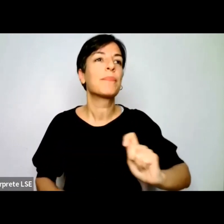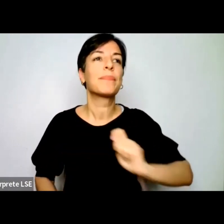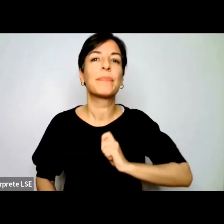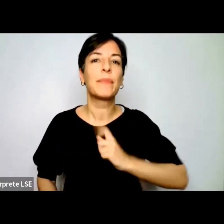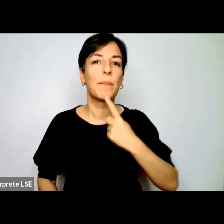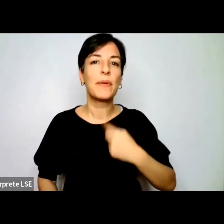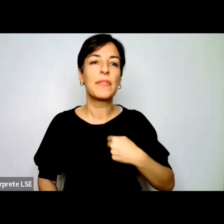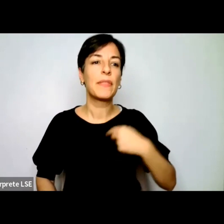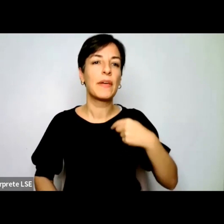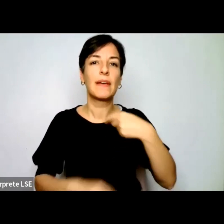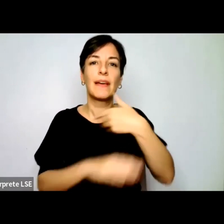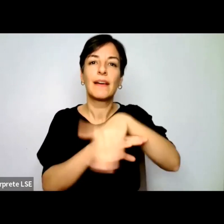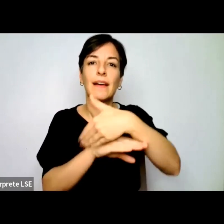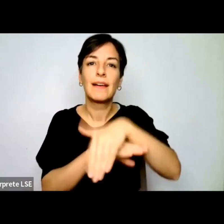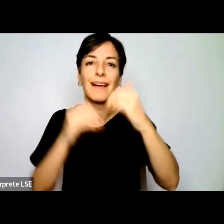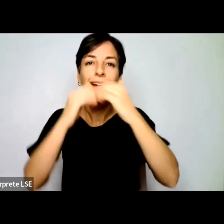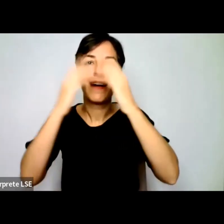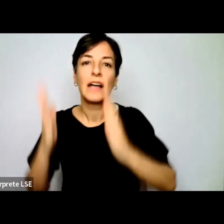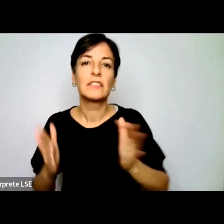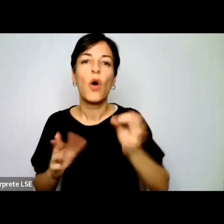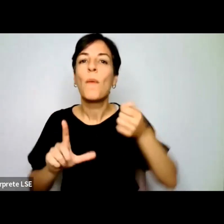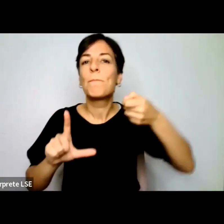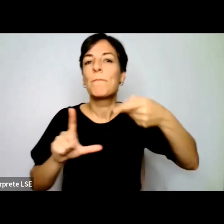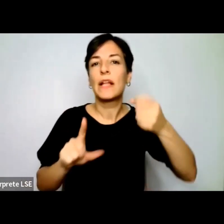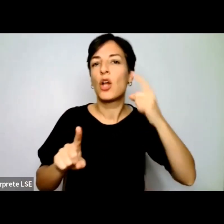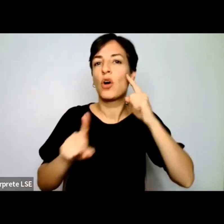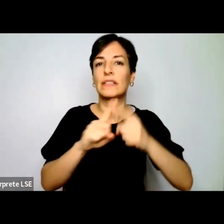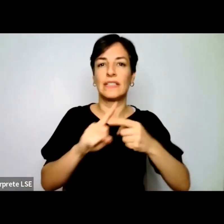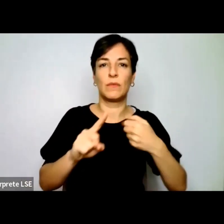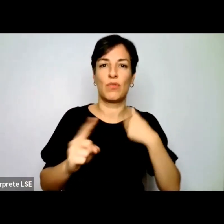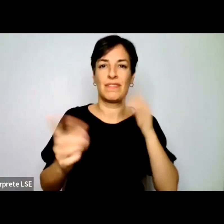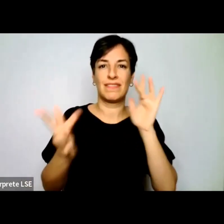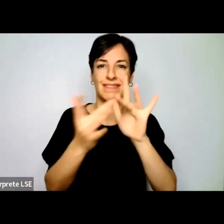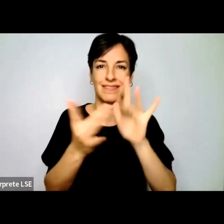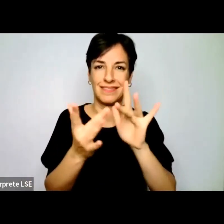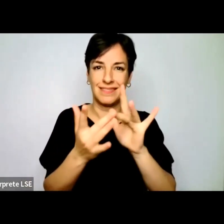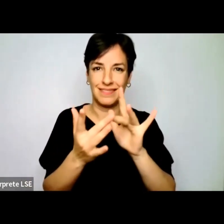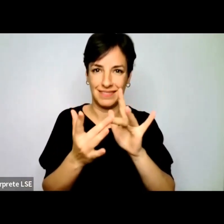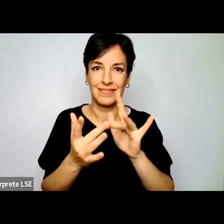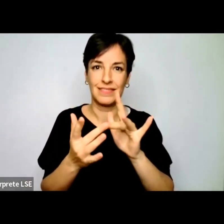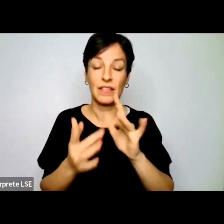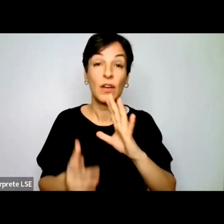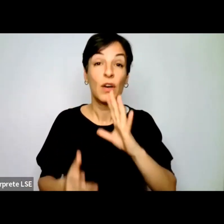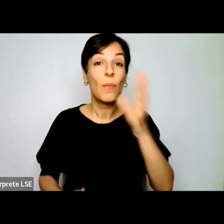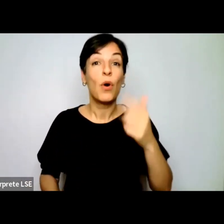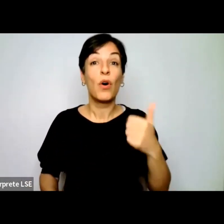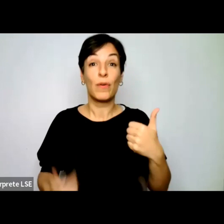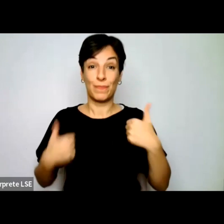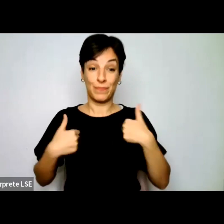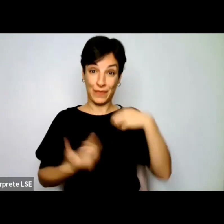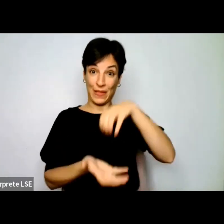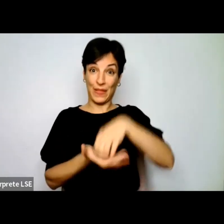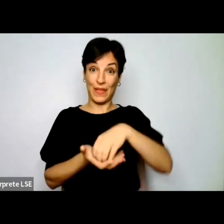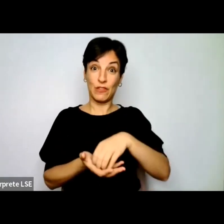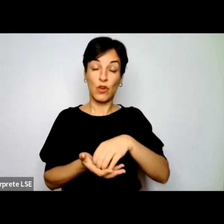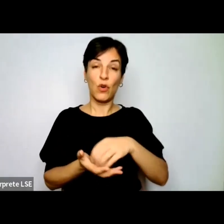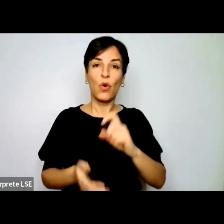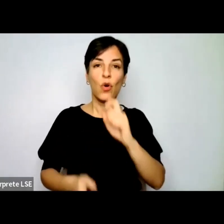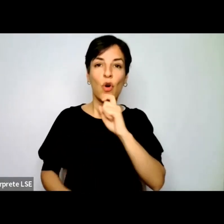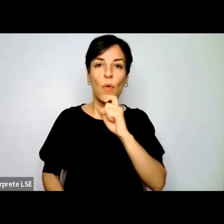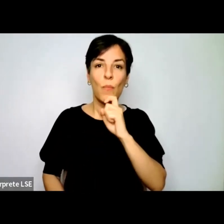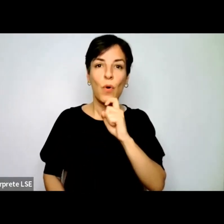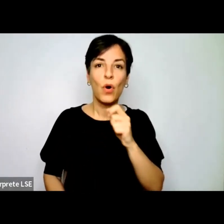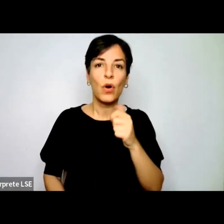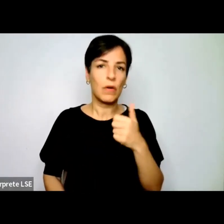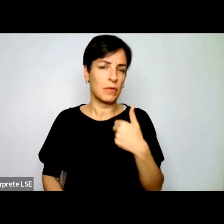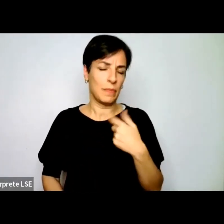correo electrónico para que podamos ponernos en contacto con ellos. Porque nosotros lo que sí que no podemos hacer como centro es averiguar dónde